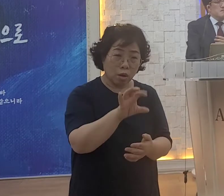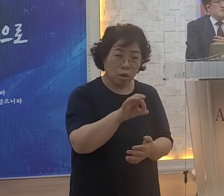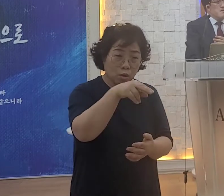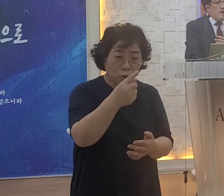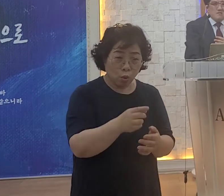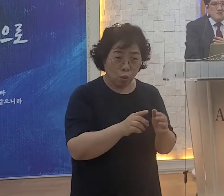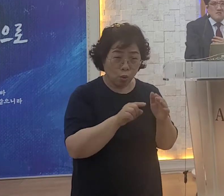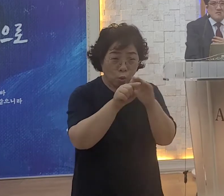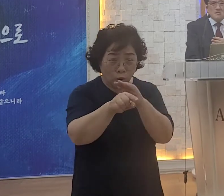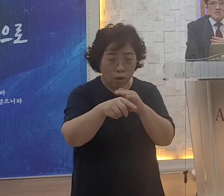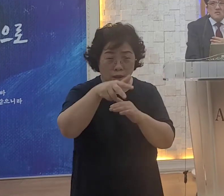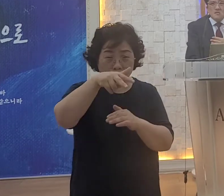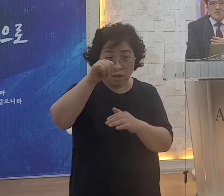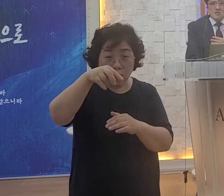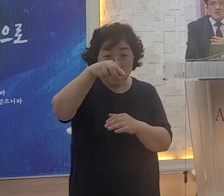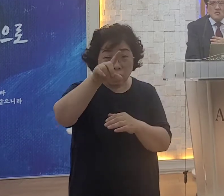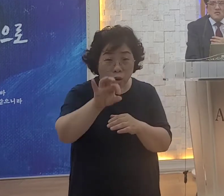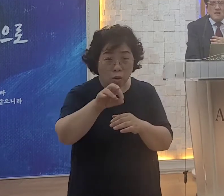때 이